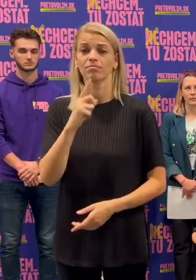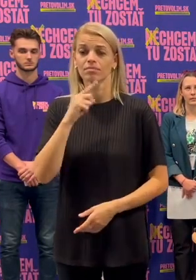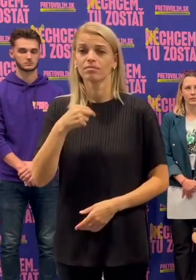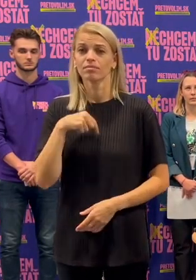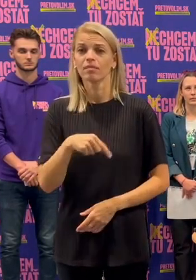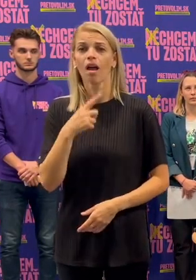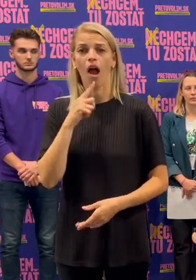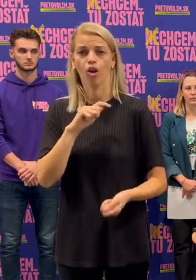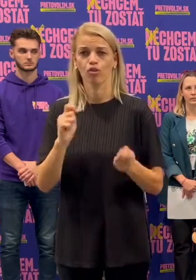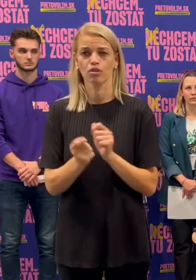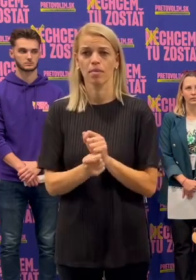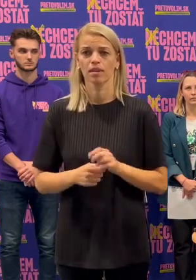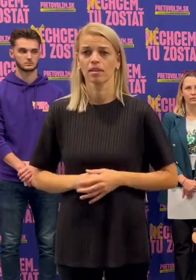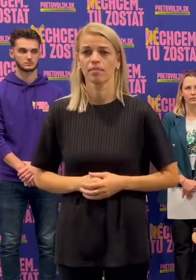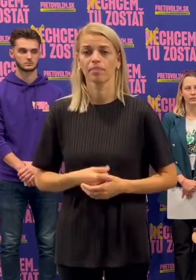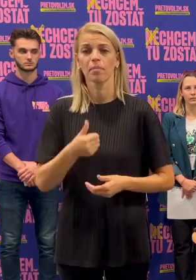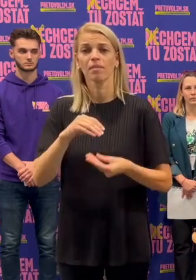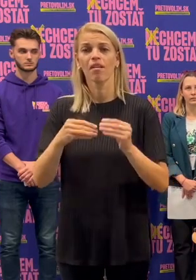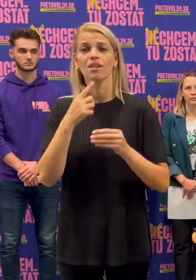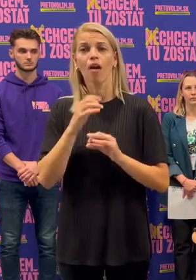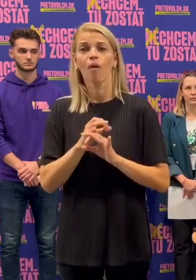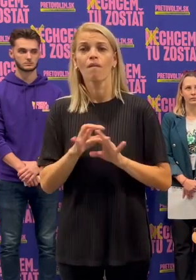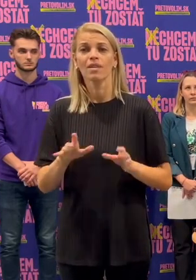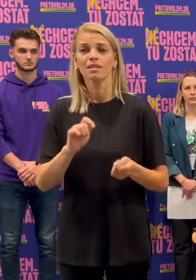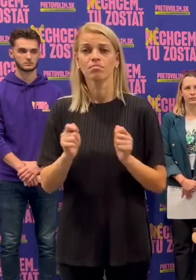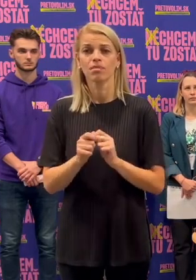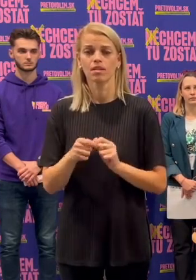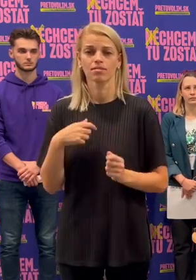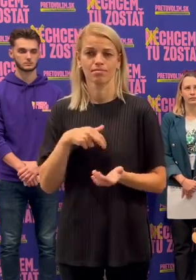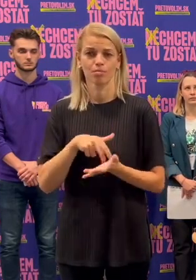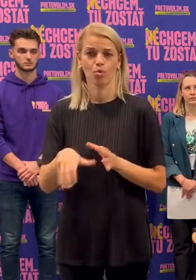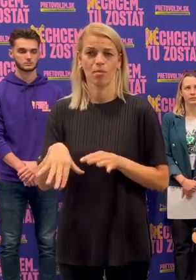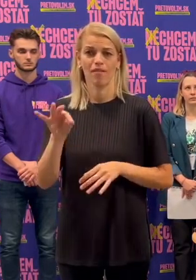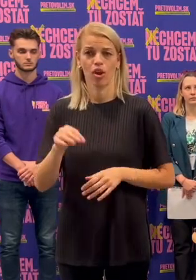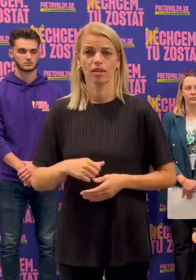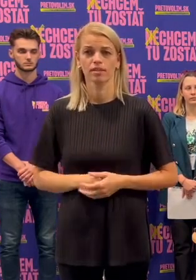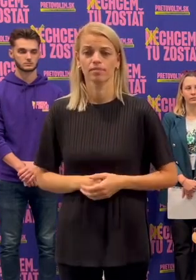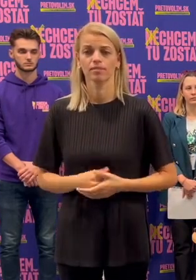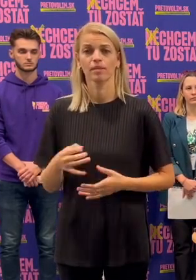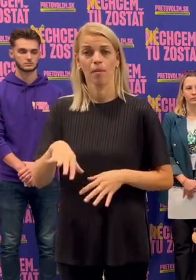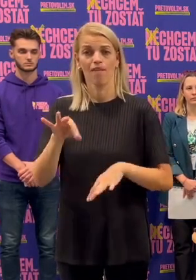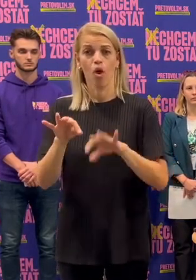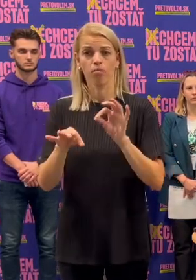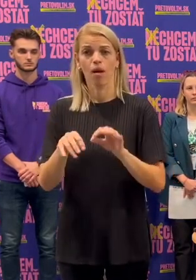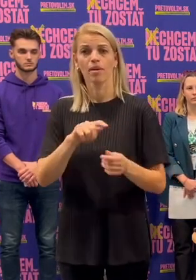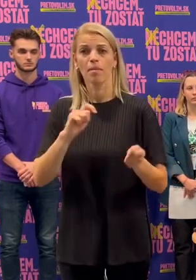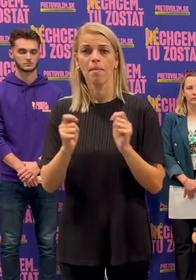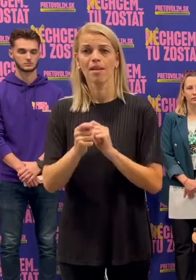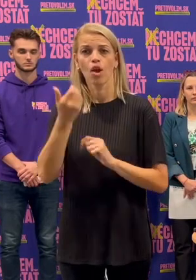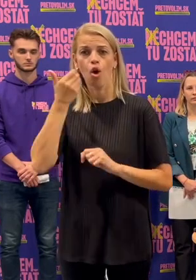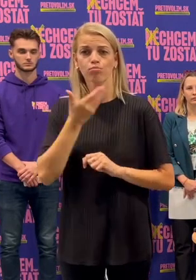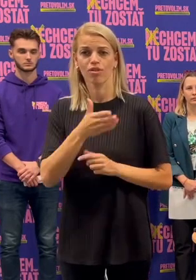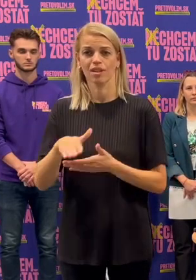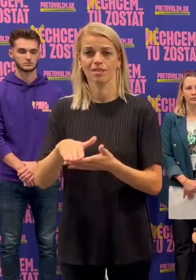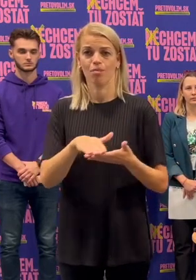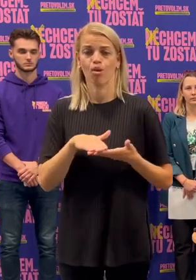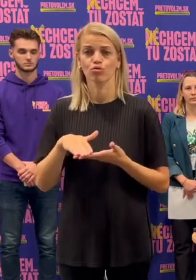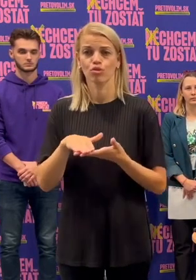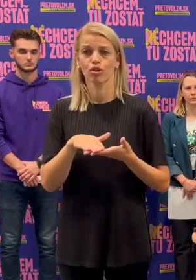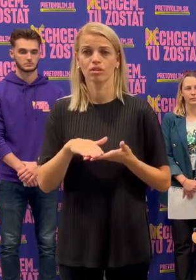ako to zmeniť. Ale prvá vec, ako to vieme zmeniť, je práve to, že pôjdeme voliť. Pretože voľbami sa mení občianska spoločnosť, mení